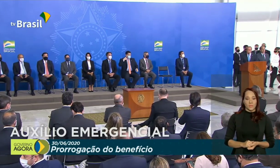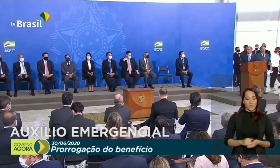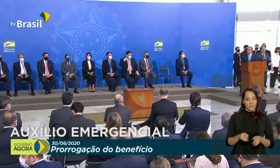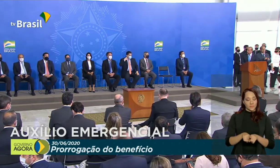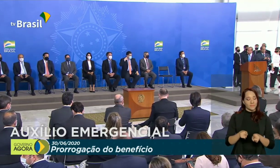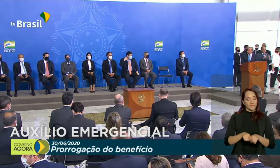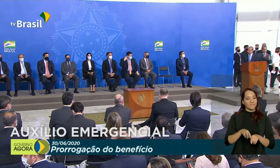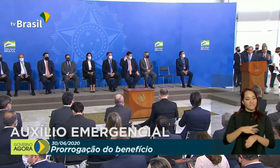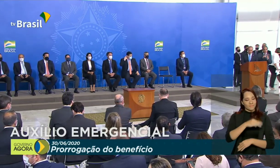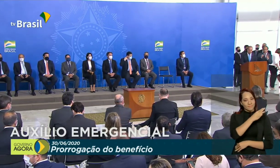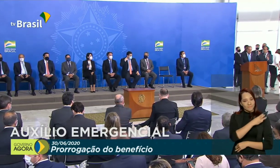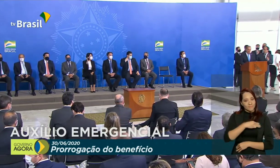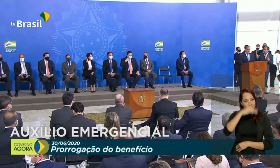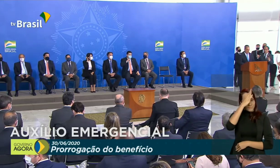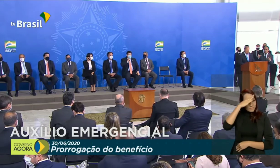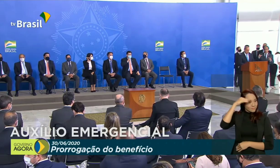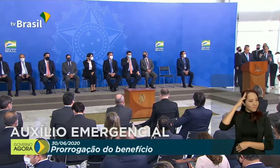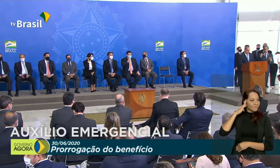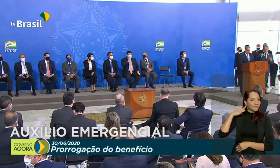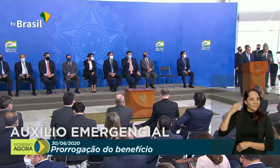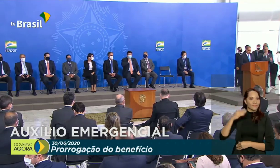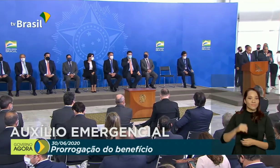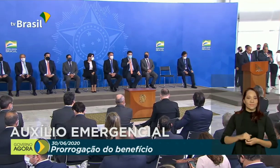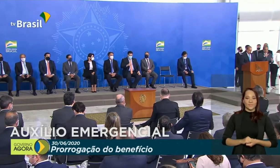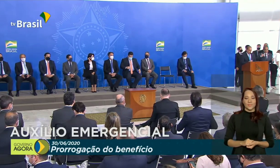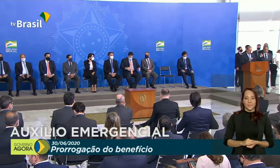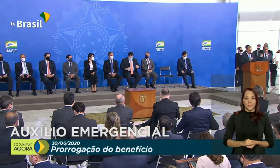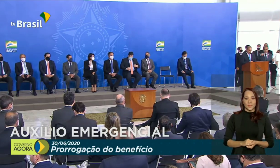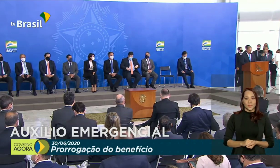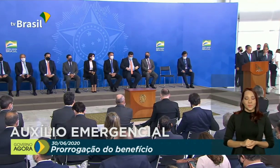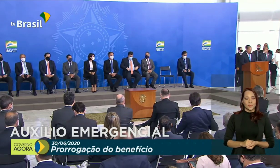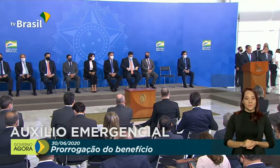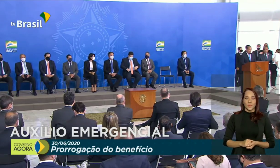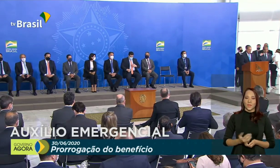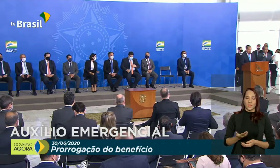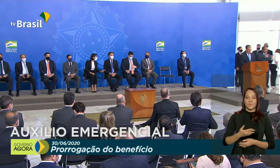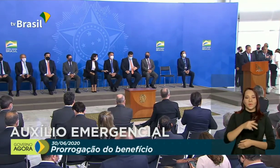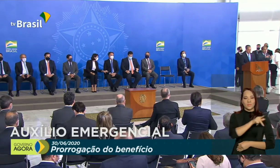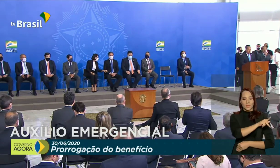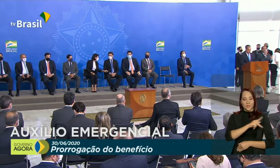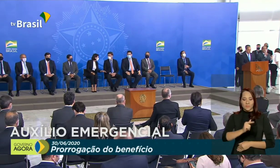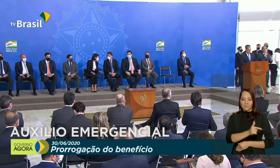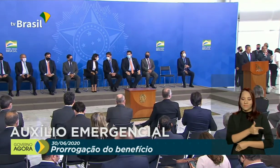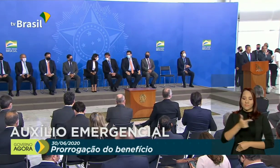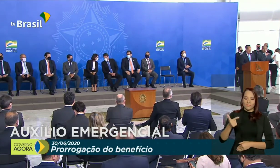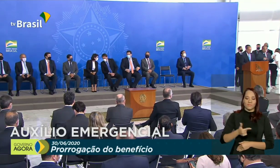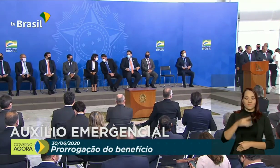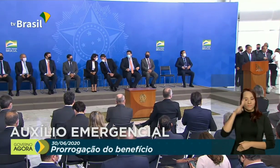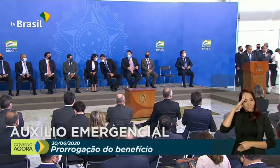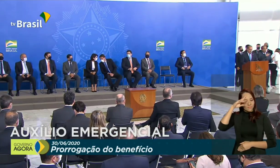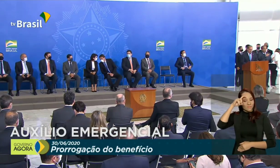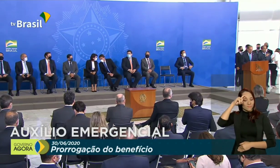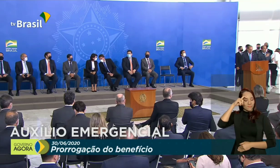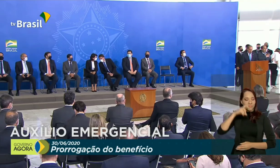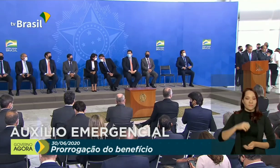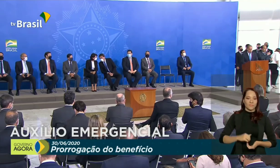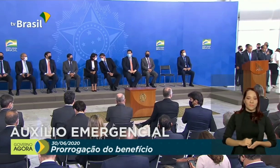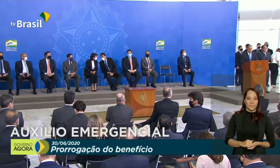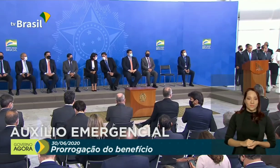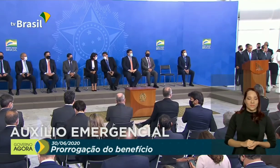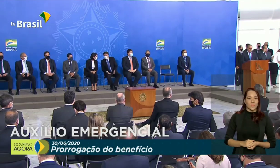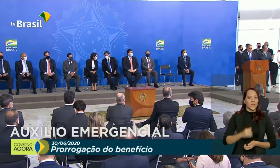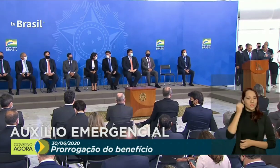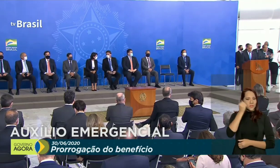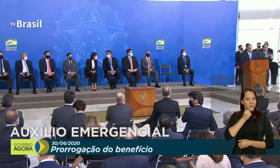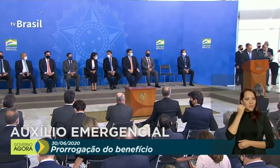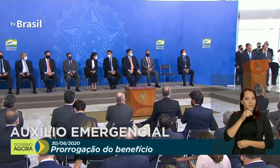senhora Michele Bolsonaro, primeira-dama do Brasil, ao vice-presidente Hamilton Mourão, senador